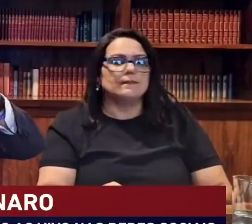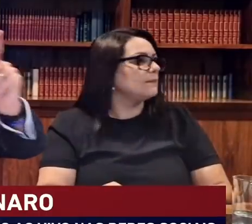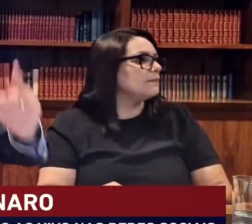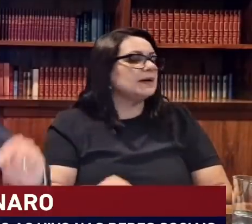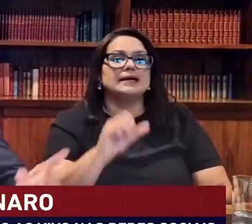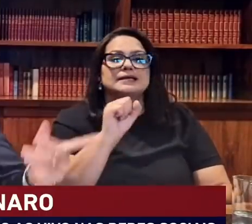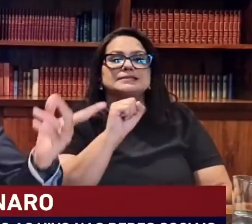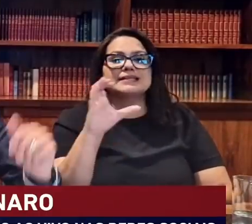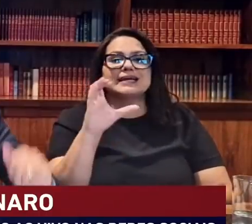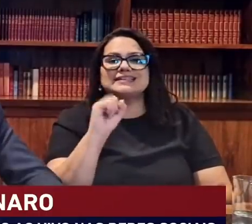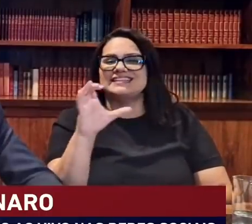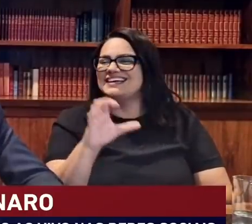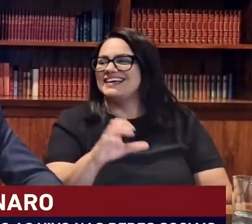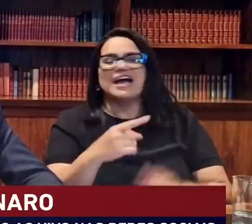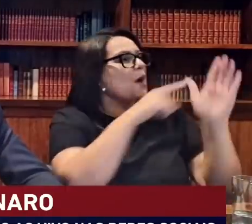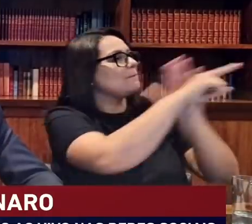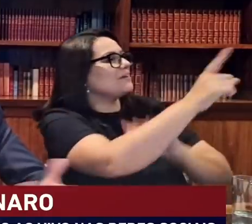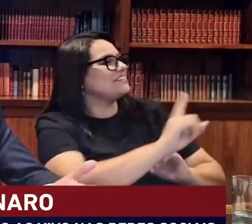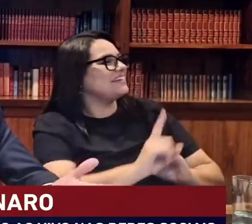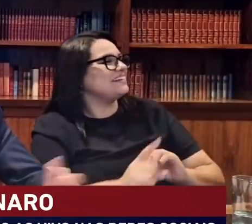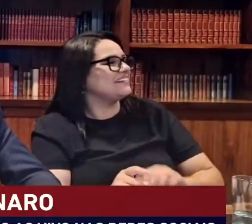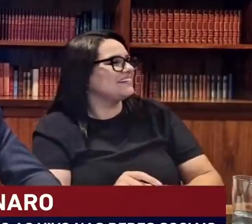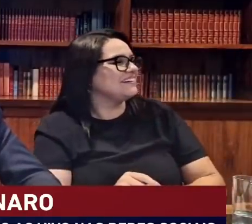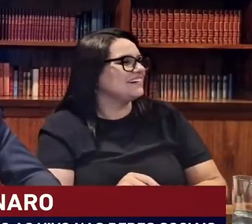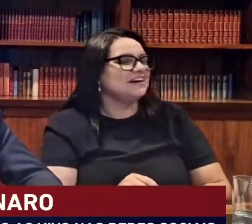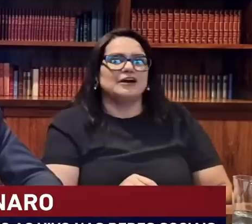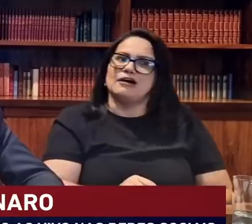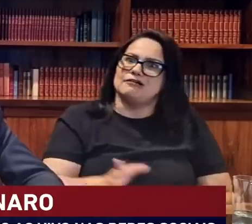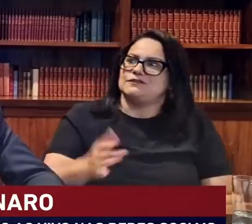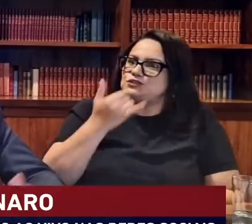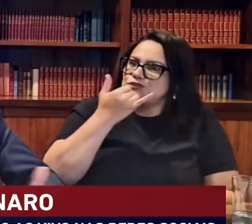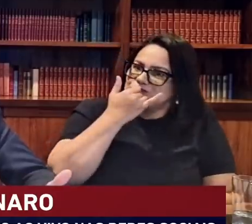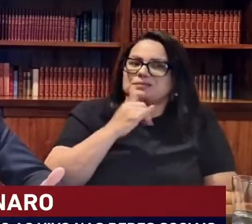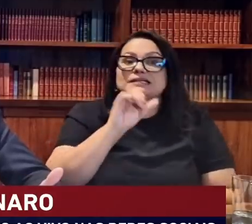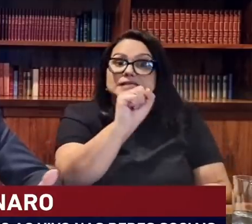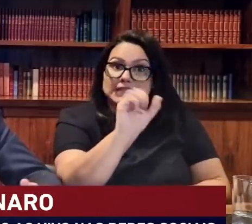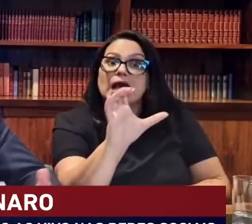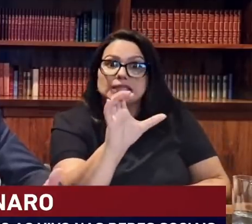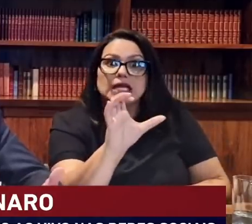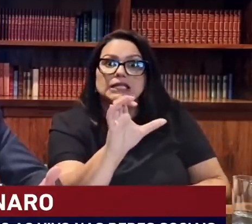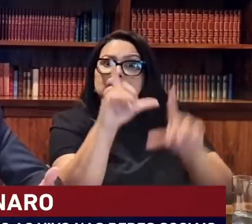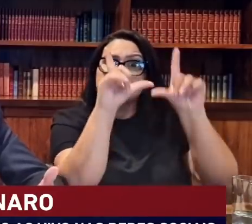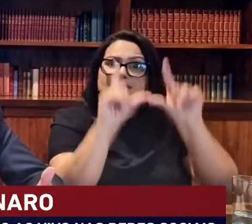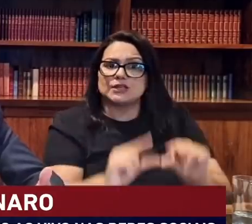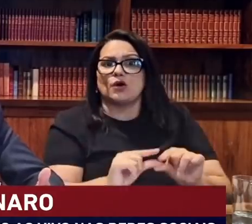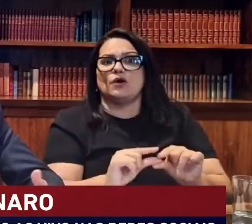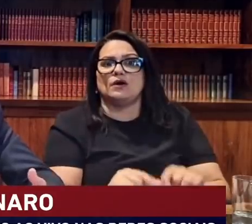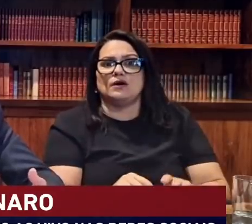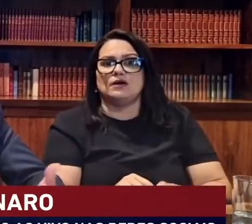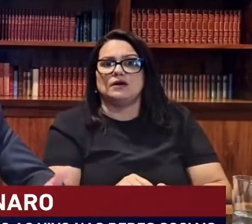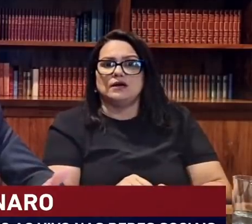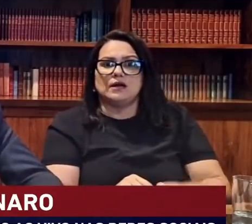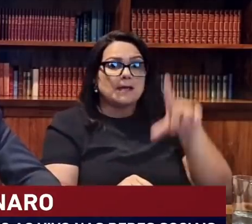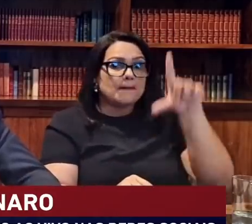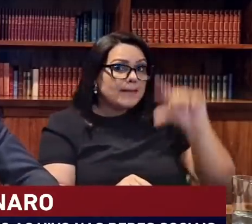perguntar aqui. Eu não perguntei para vocês? Eu perguntei para vocês. Santa Catarina é o estado que tem o maior